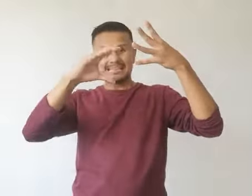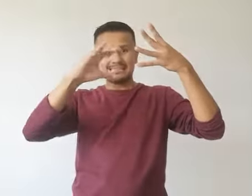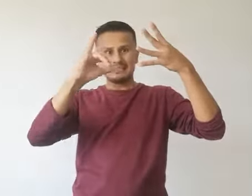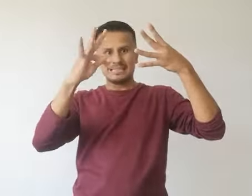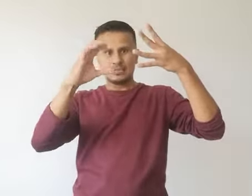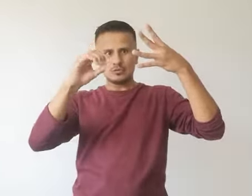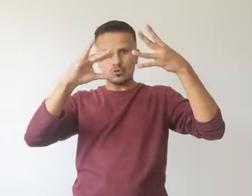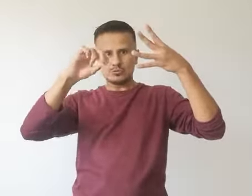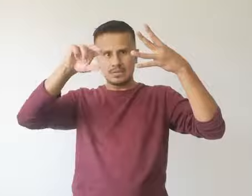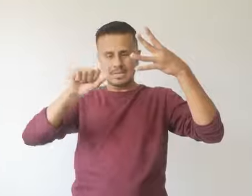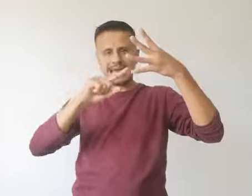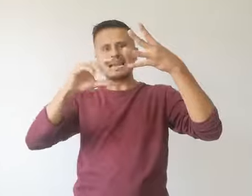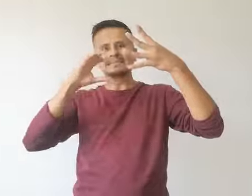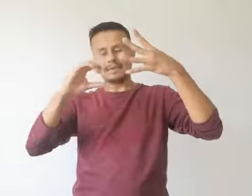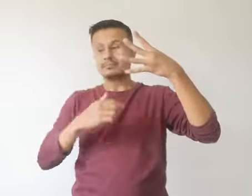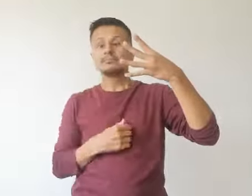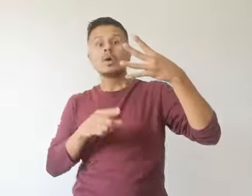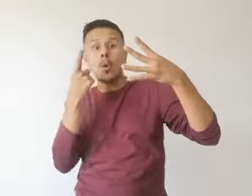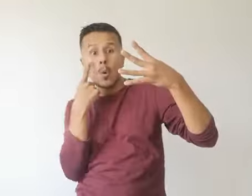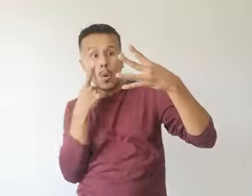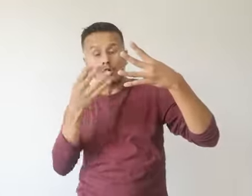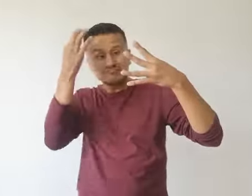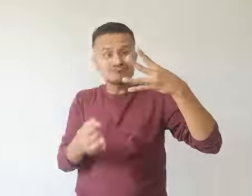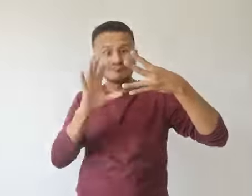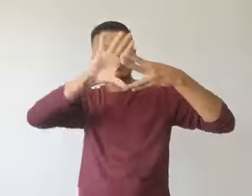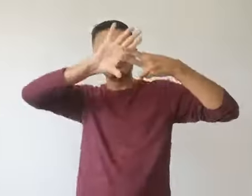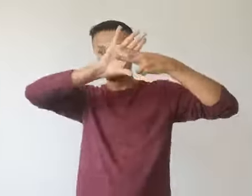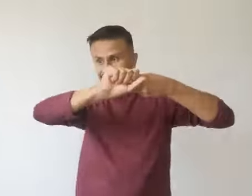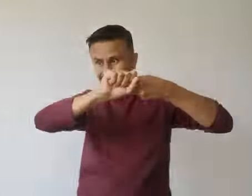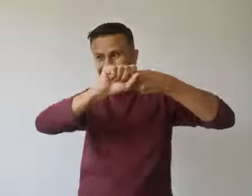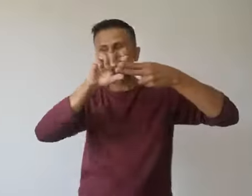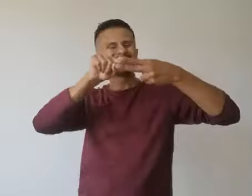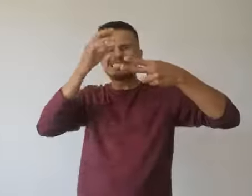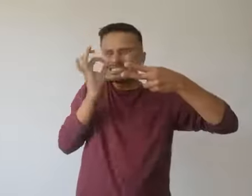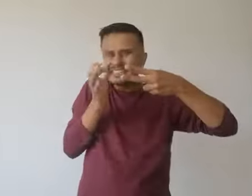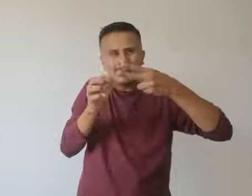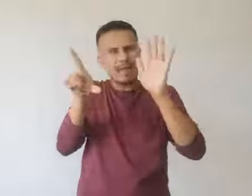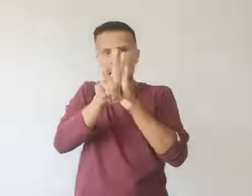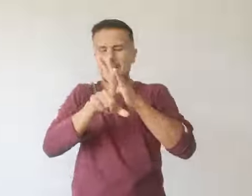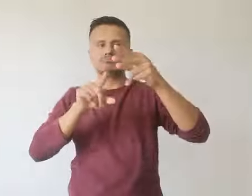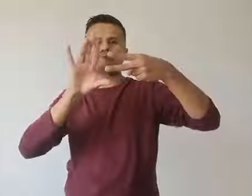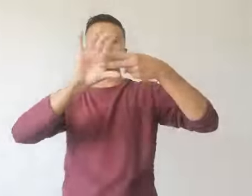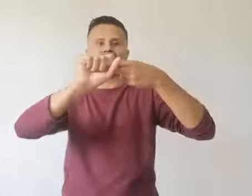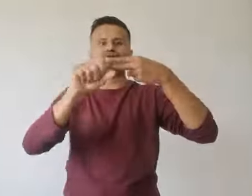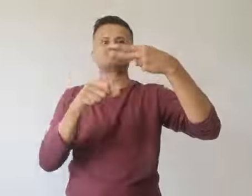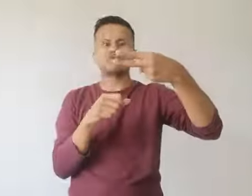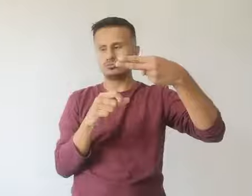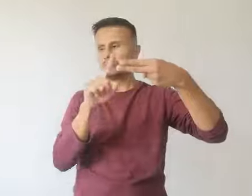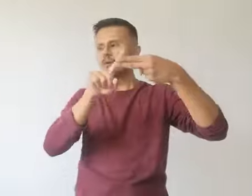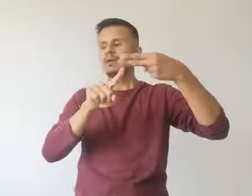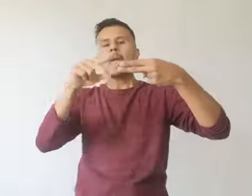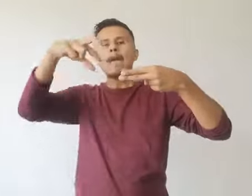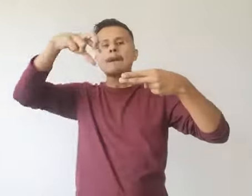se conocen como polímeras, y la timina y la acitocina como polímeras. Así, la combinación de los cuatro